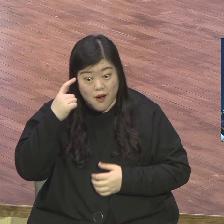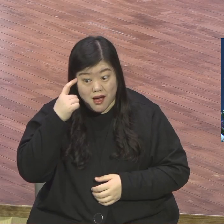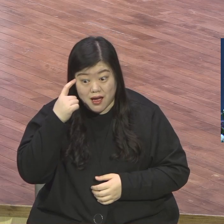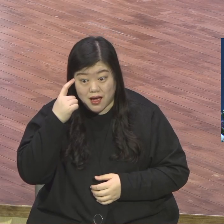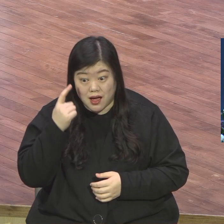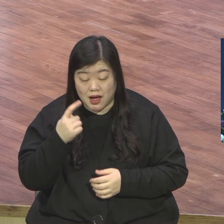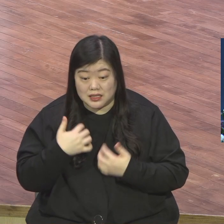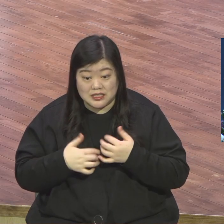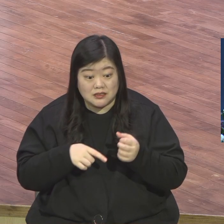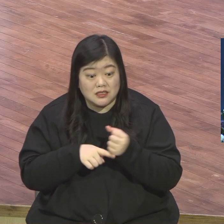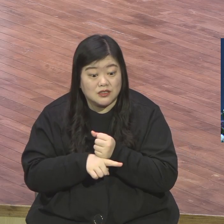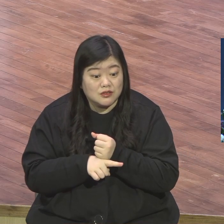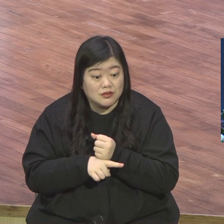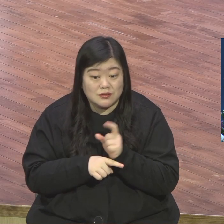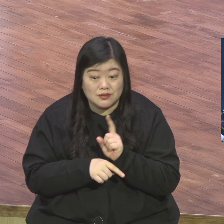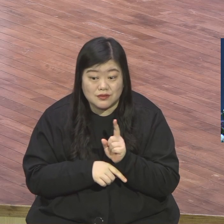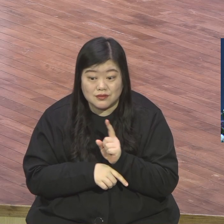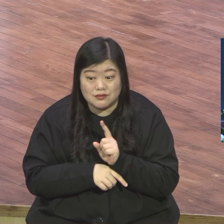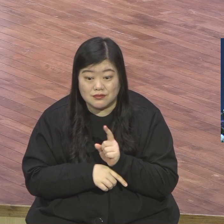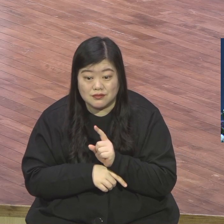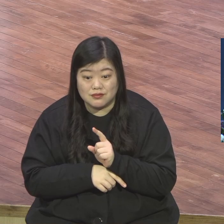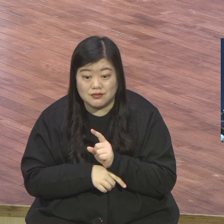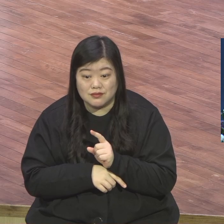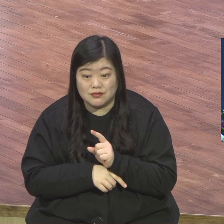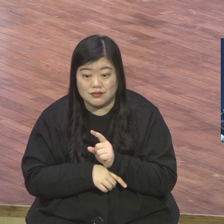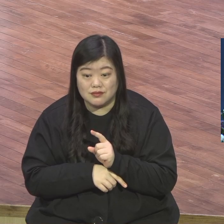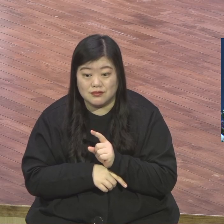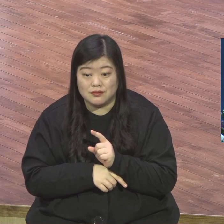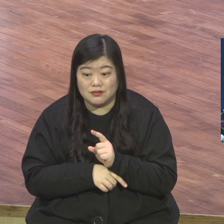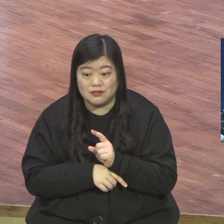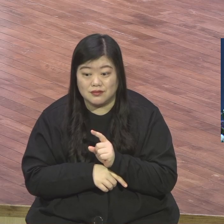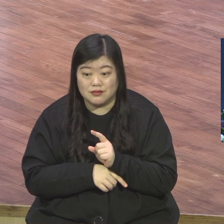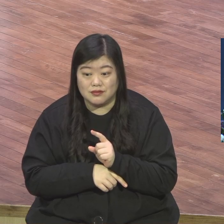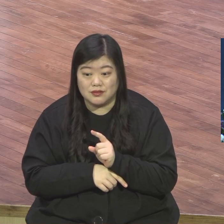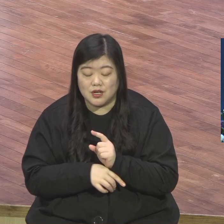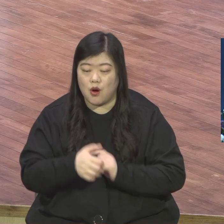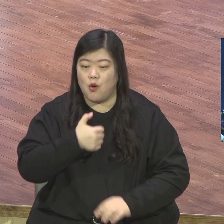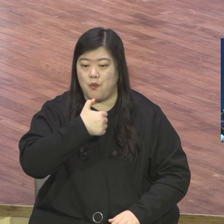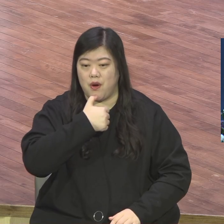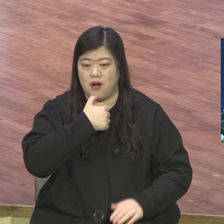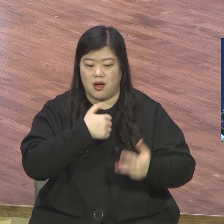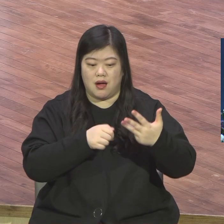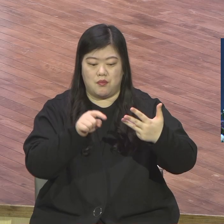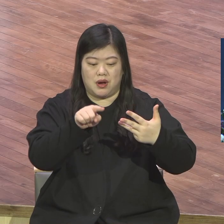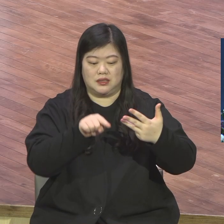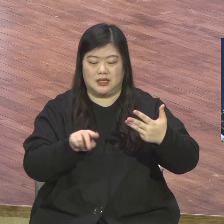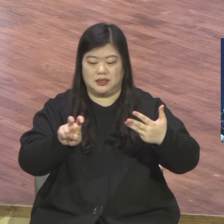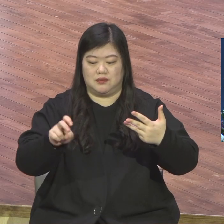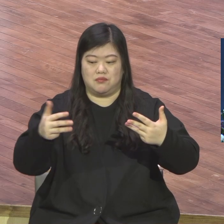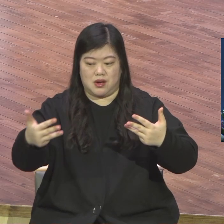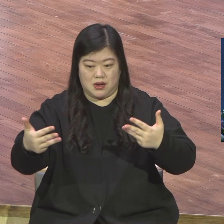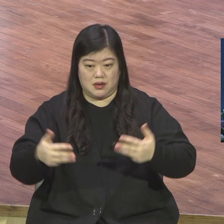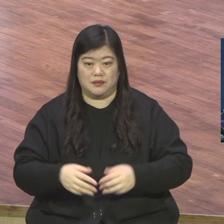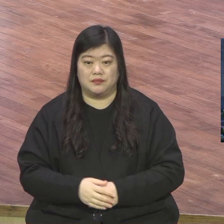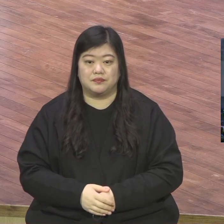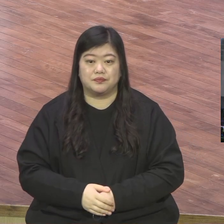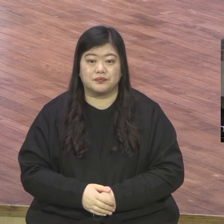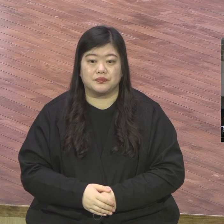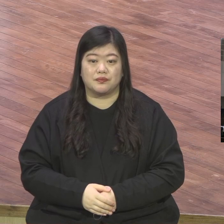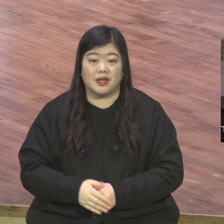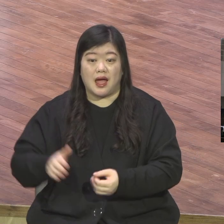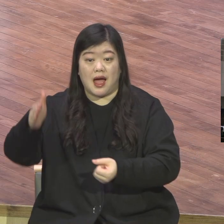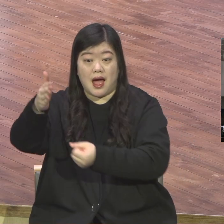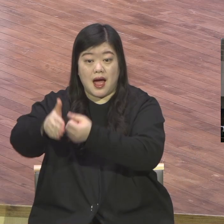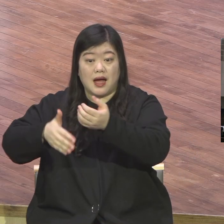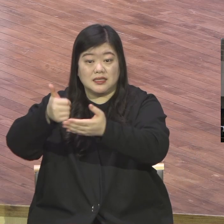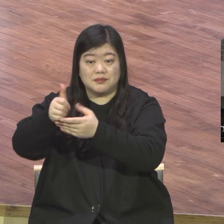이 말씀이 바로 여러분을 즐겁게 하는 답이에요. 로마서 8장 28절. 우리가 알거니와